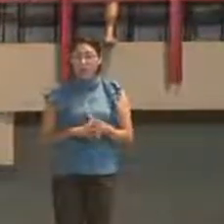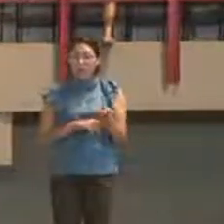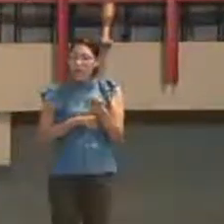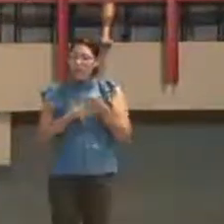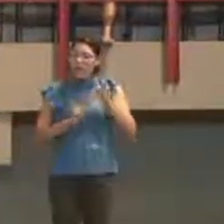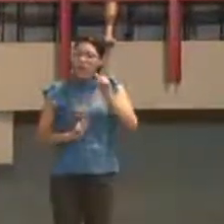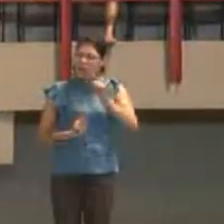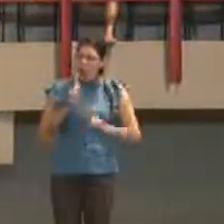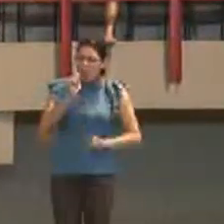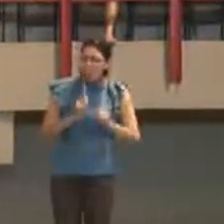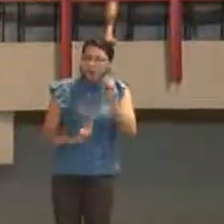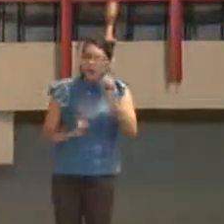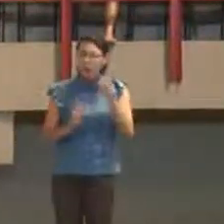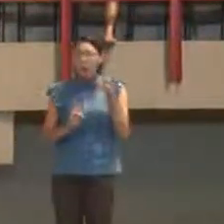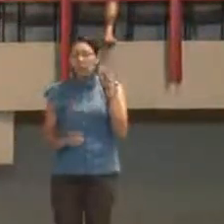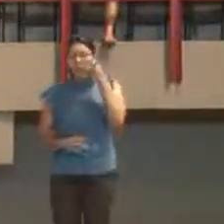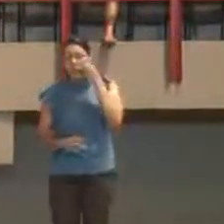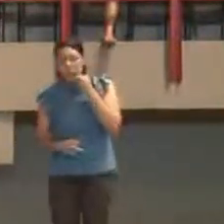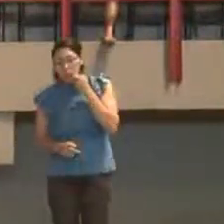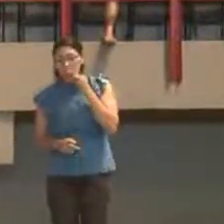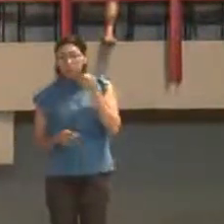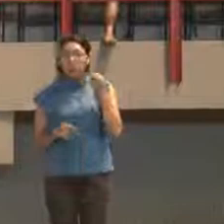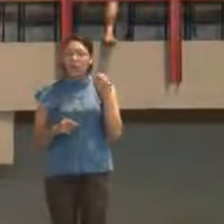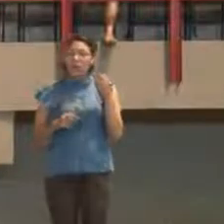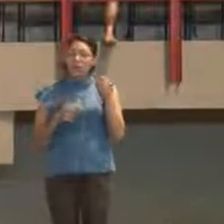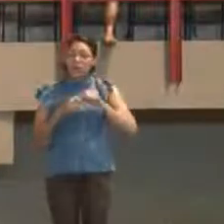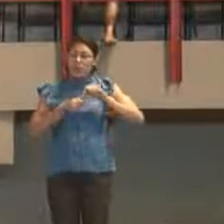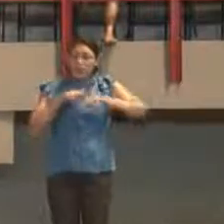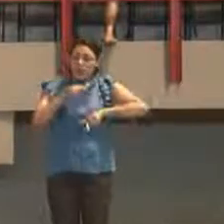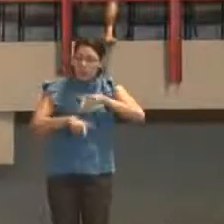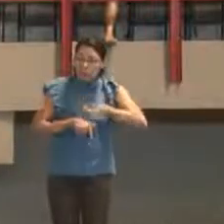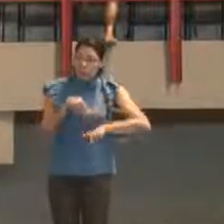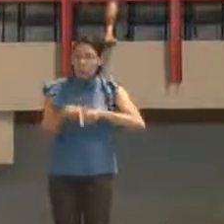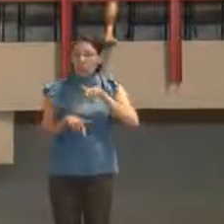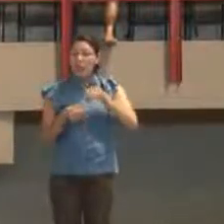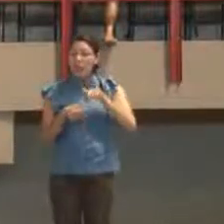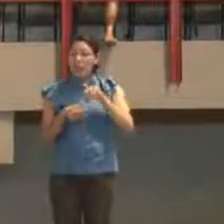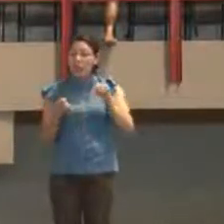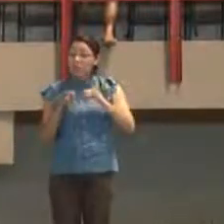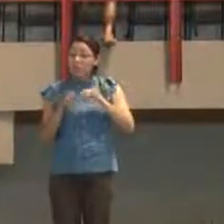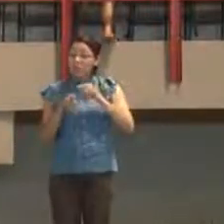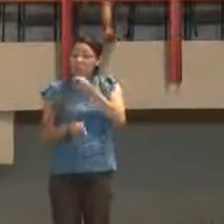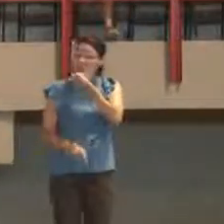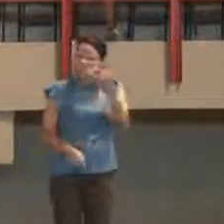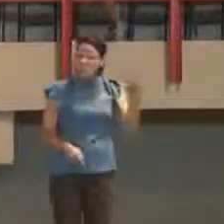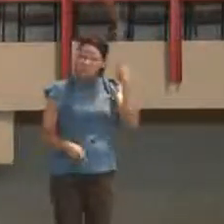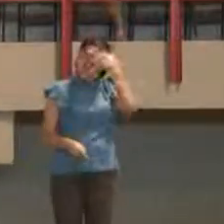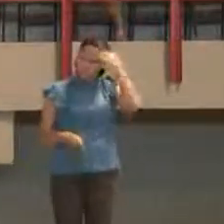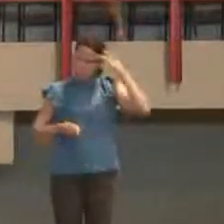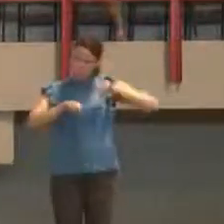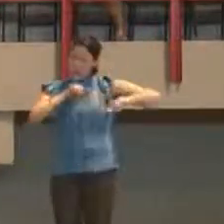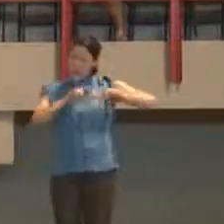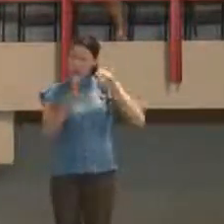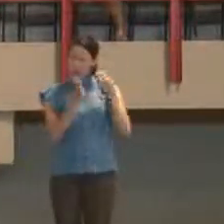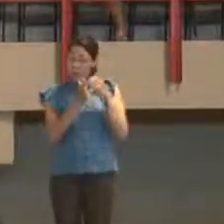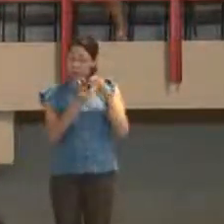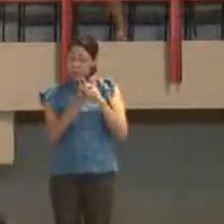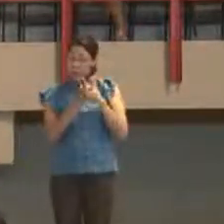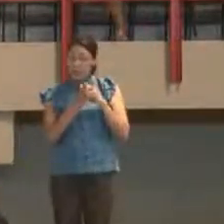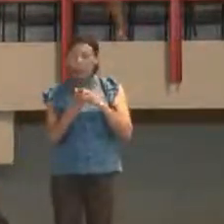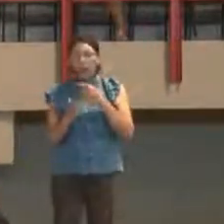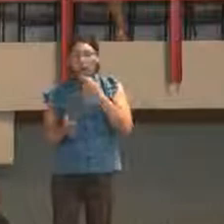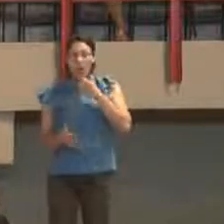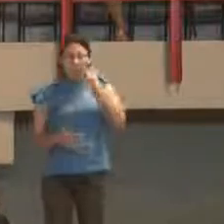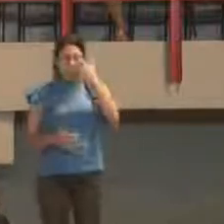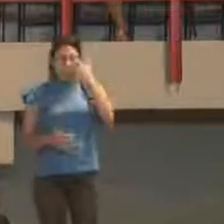seu lucro, a produtividade e o número de operários, o empresário